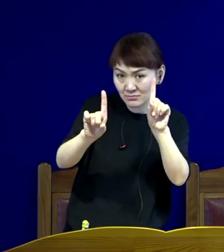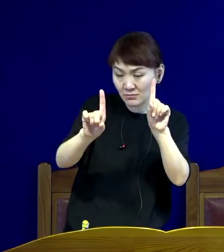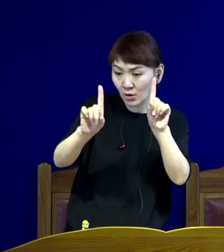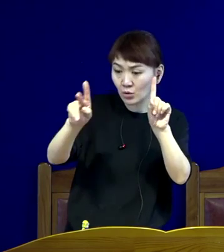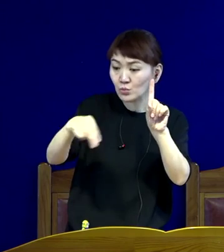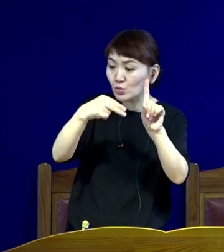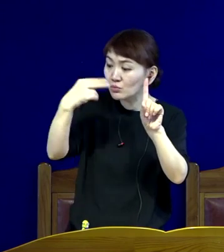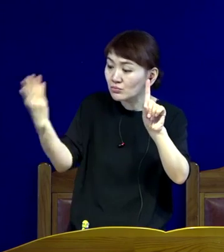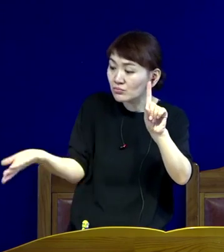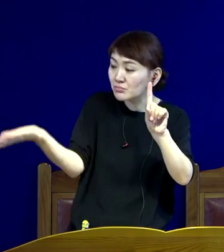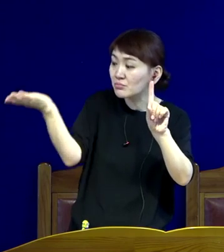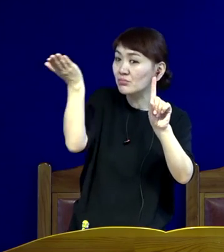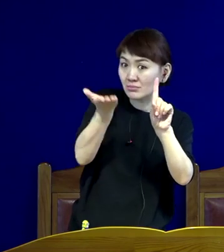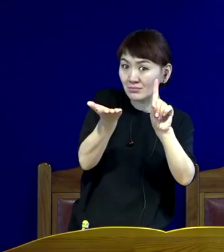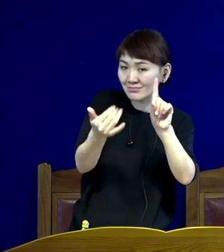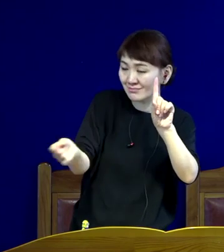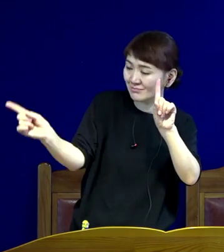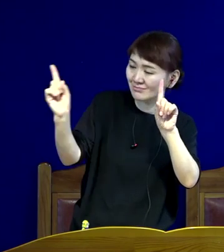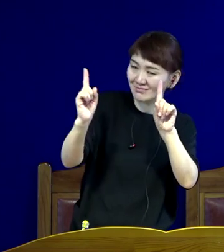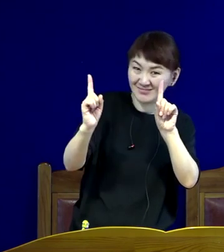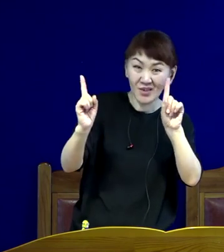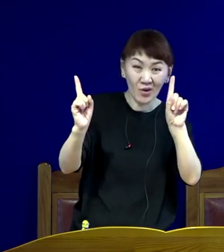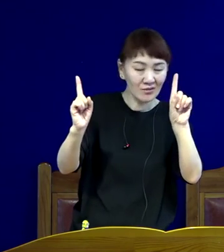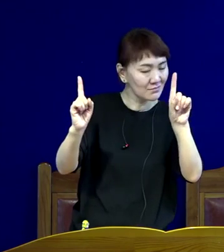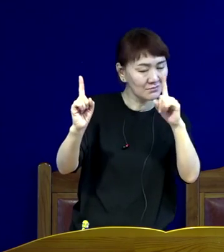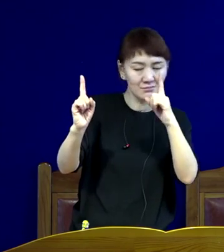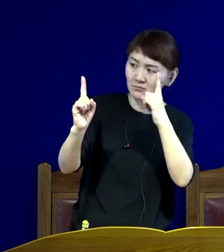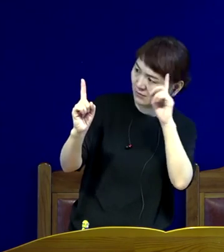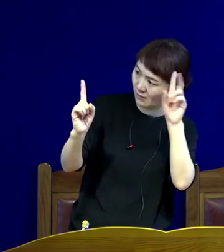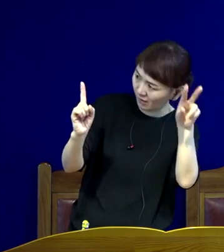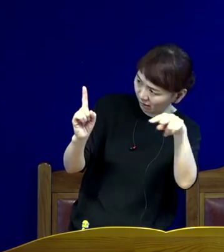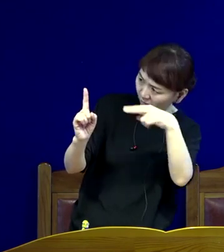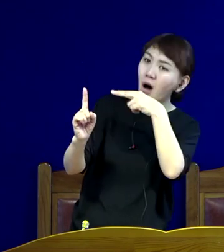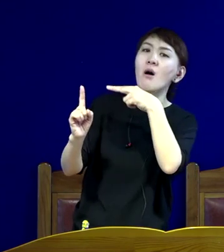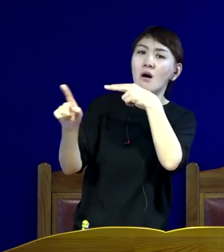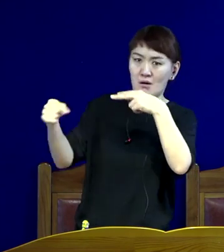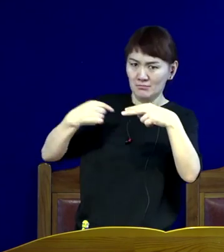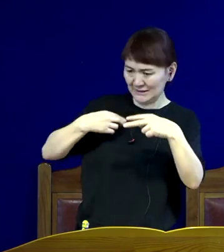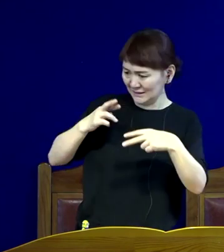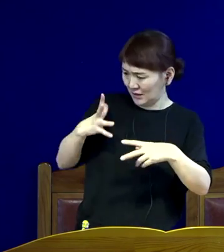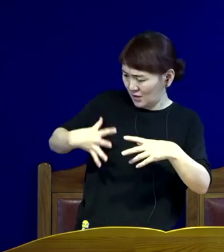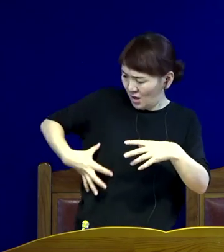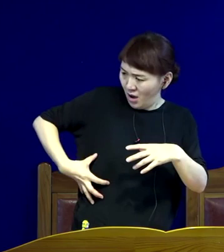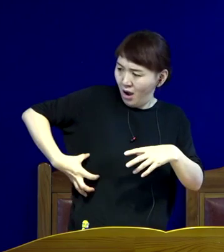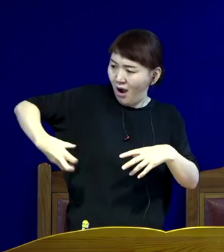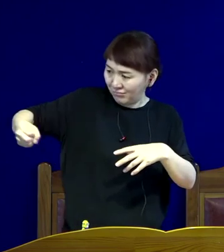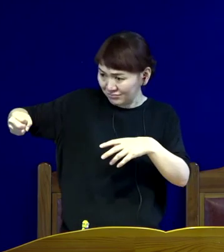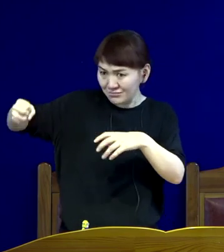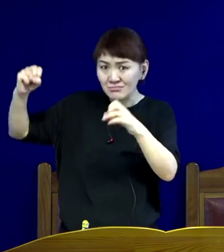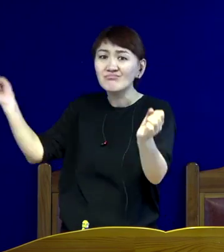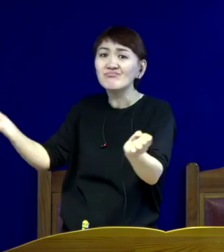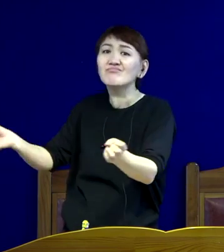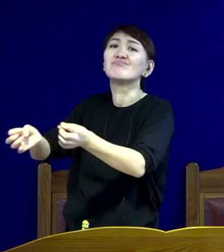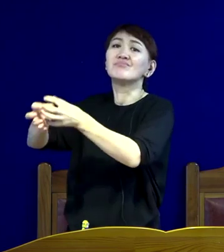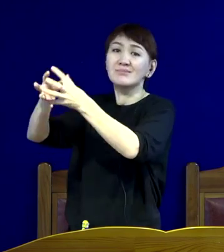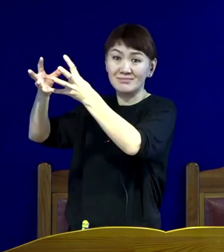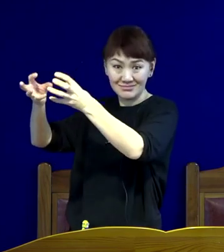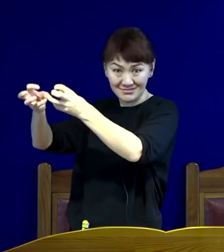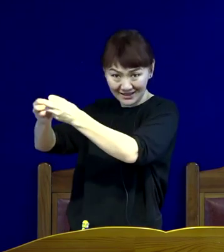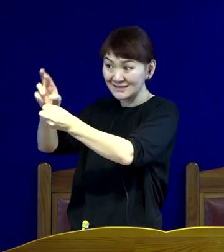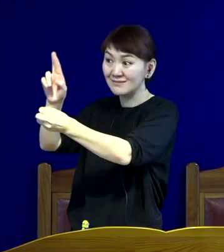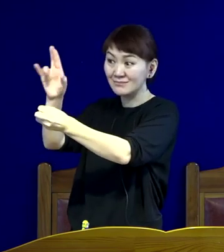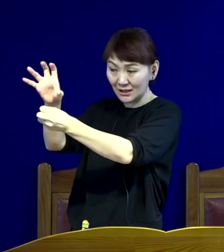볼거지 붙에슨 군이긴 하라 야스나스 민 암슨 야스 마흐나스 민 암슨 마하 그슨 인 올기르 굴인 디스트랄라 디굴